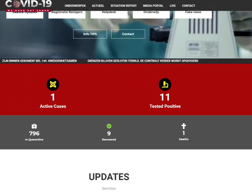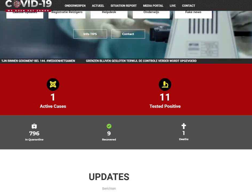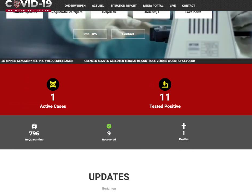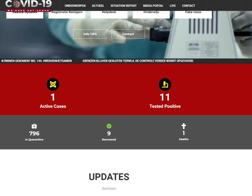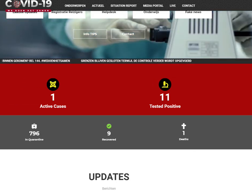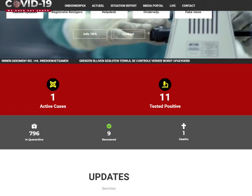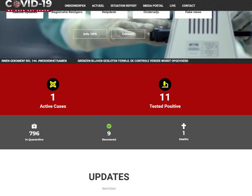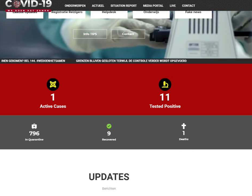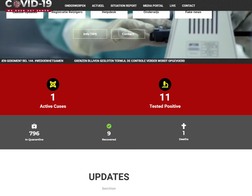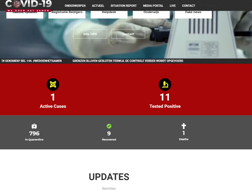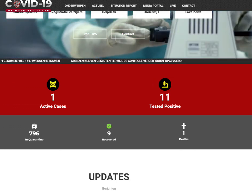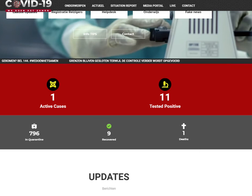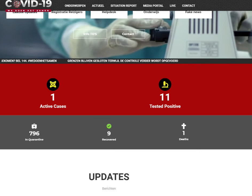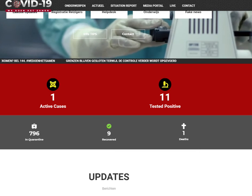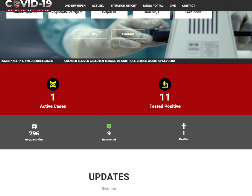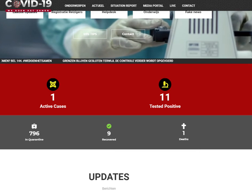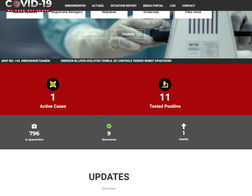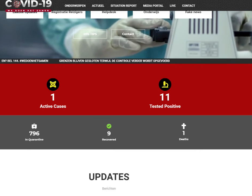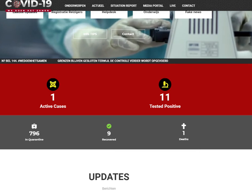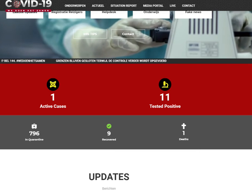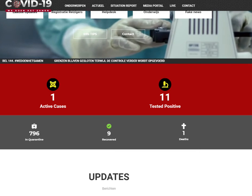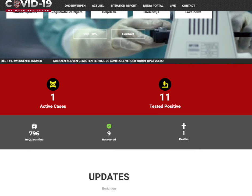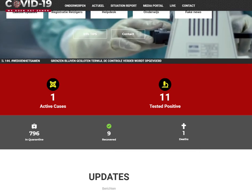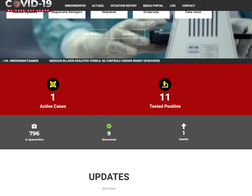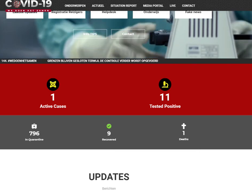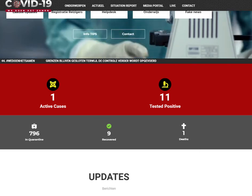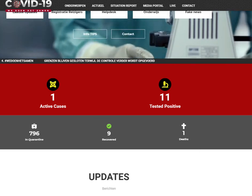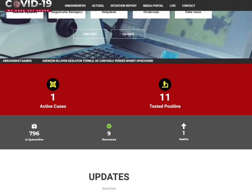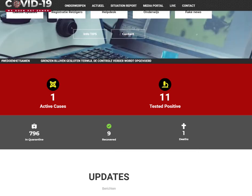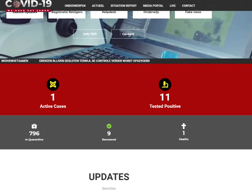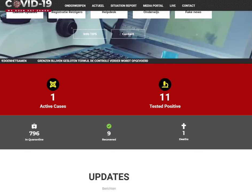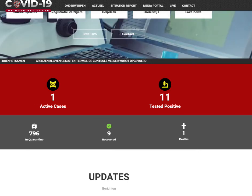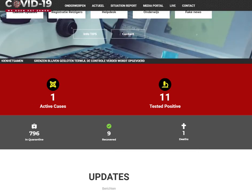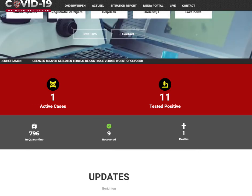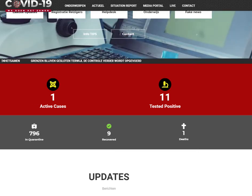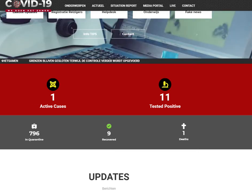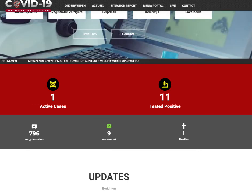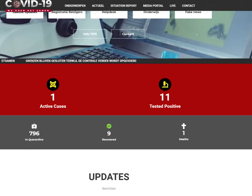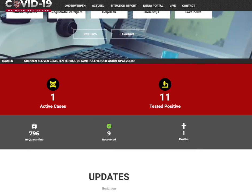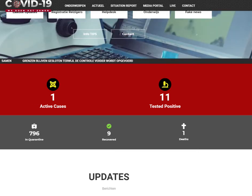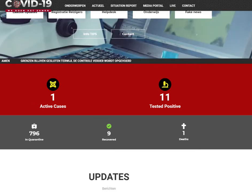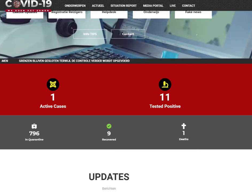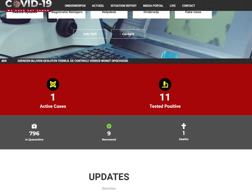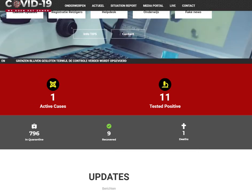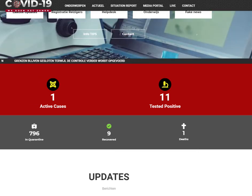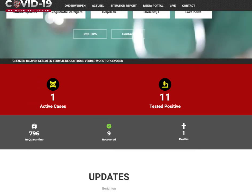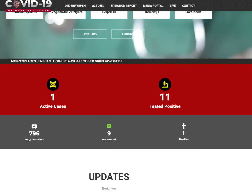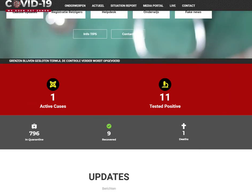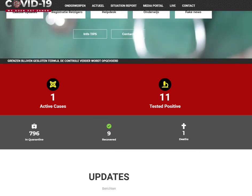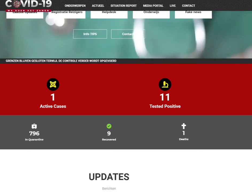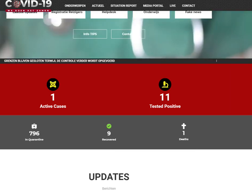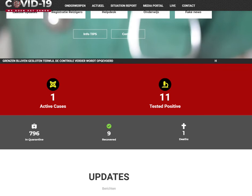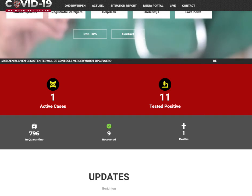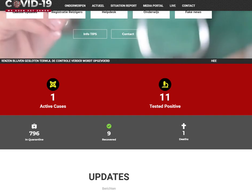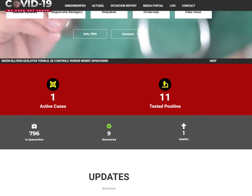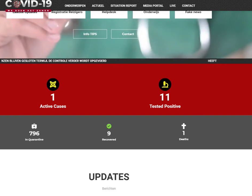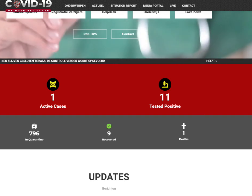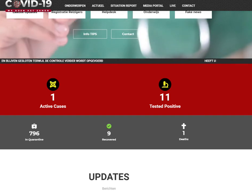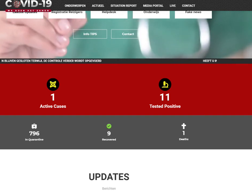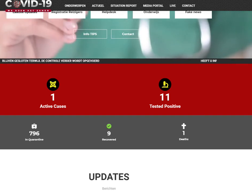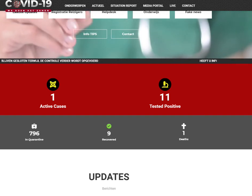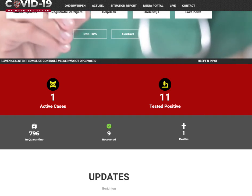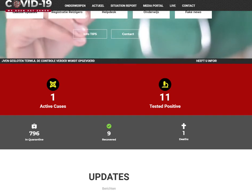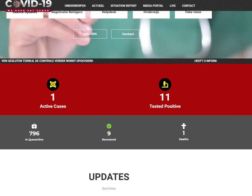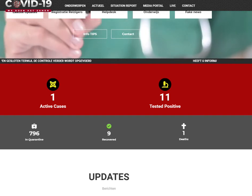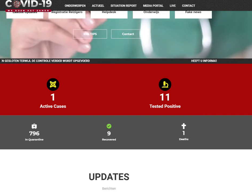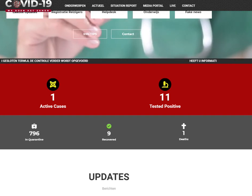van zondag op maandag tot dinsdag in de ochtend tijdelijk niet zal gelden. Op dinsdag 26 mei om 11